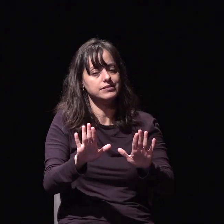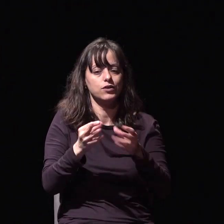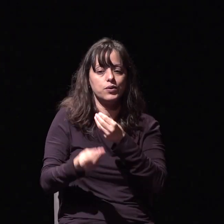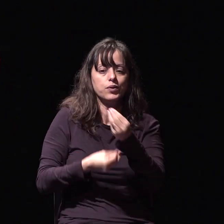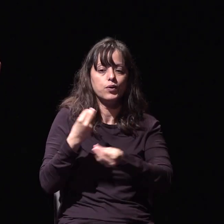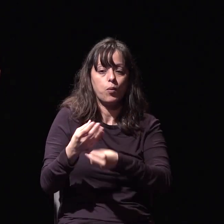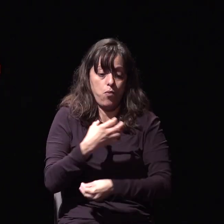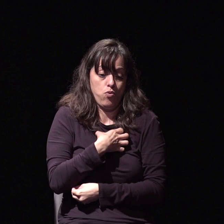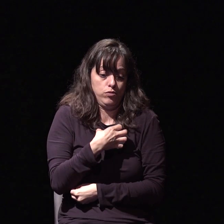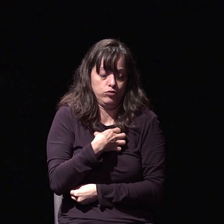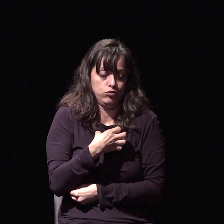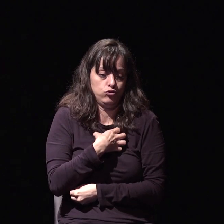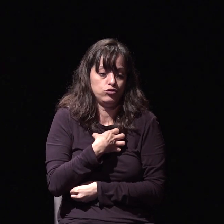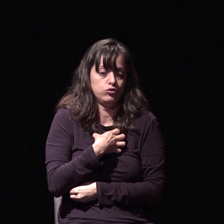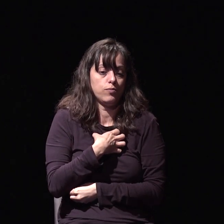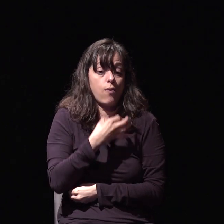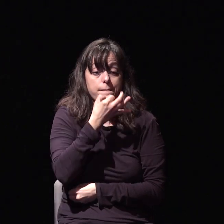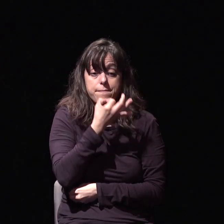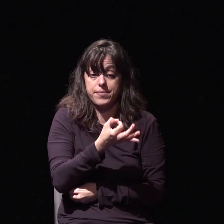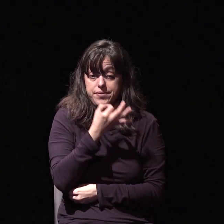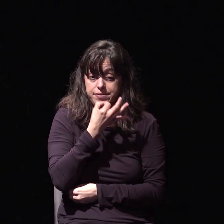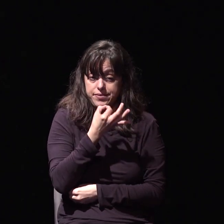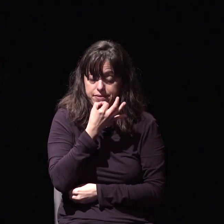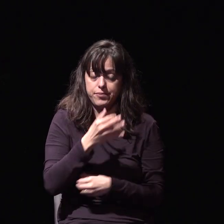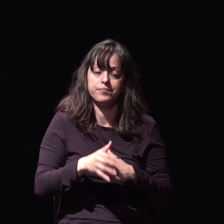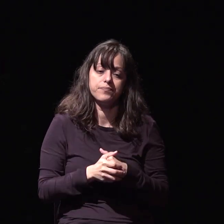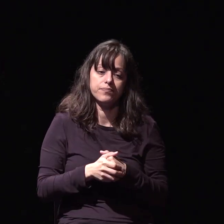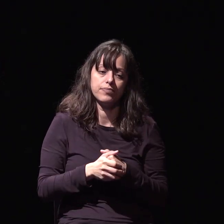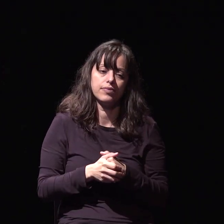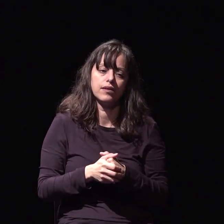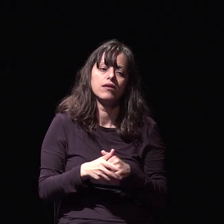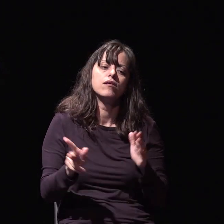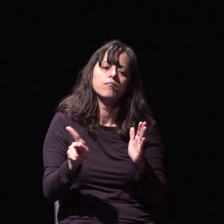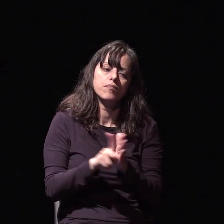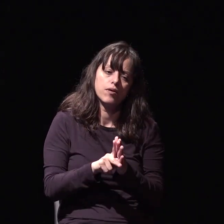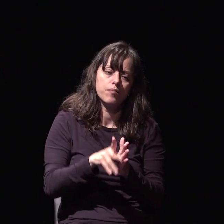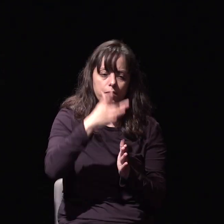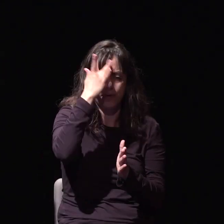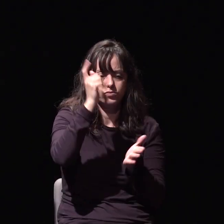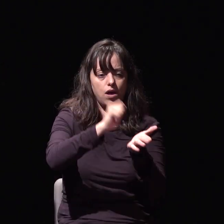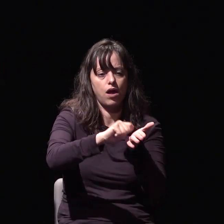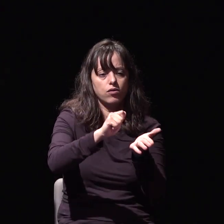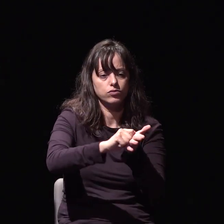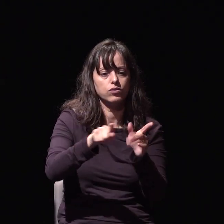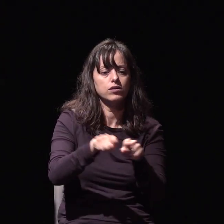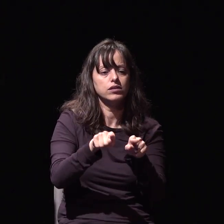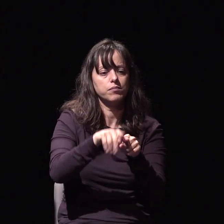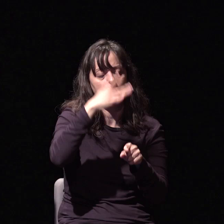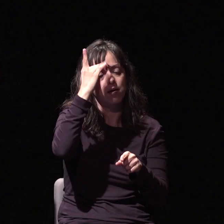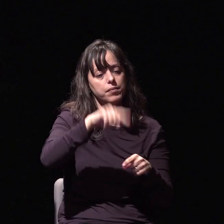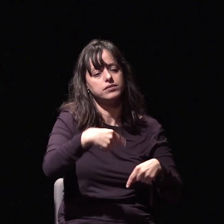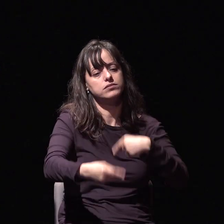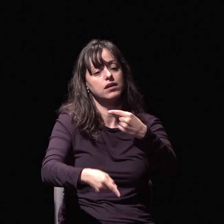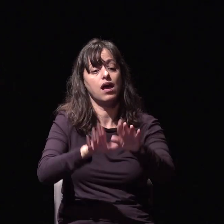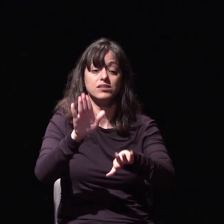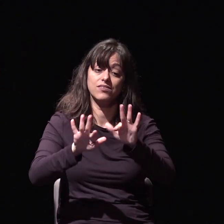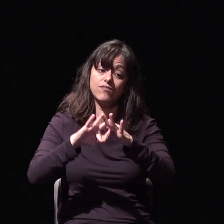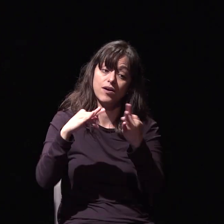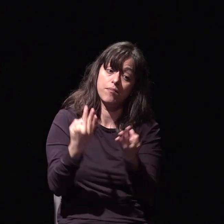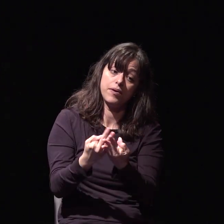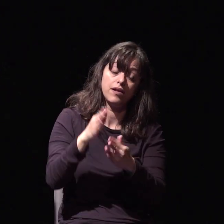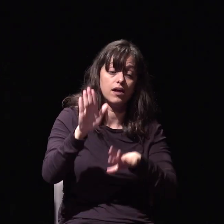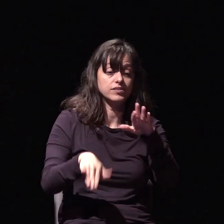no que diz respeito à opinião, tanto dos próprios autores quanto dos seus herdeiros, sejam familiares, sejam